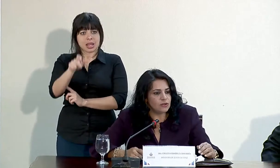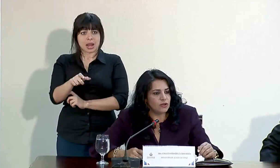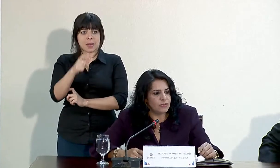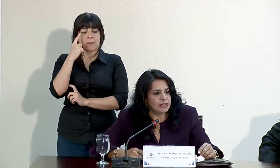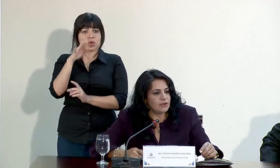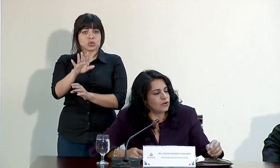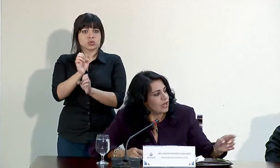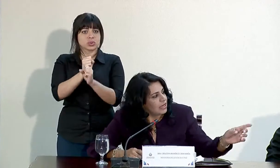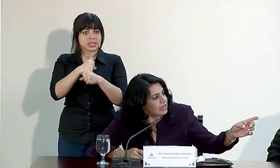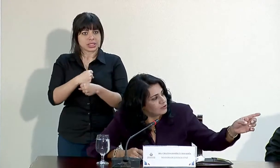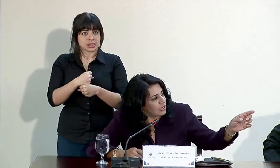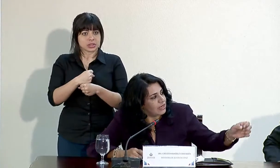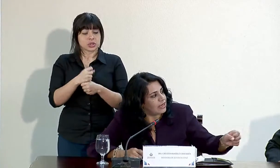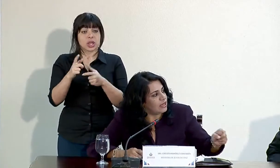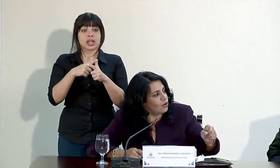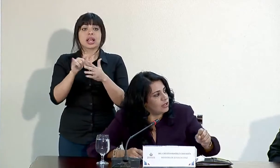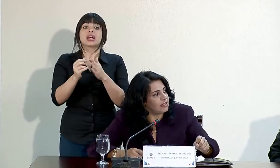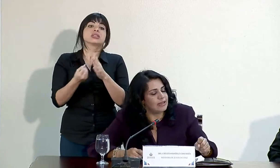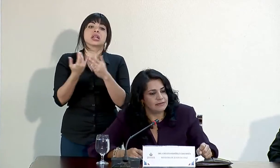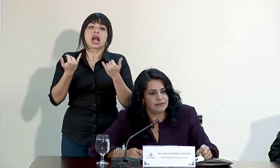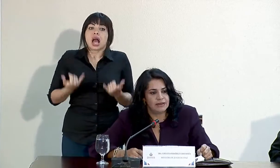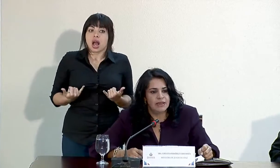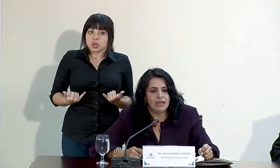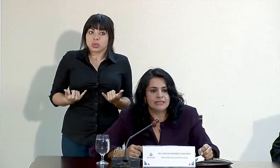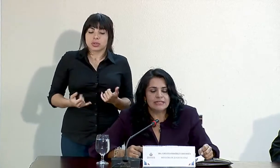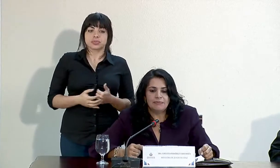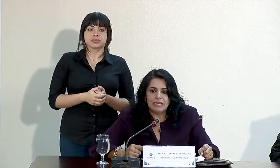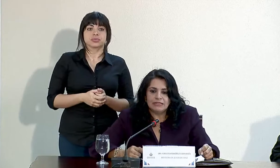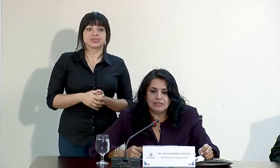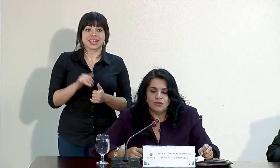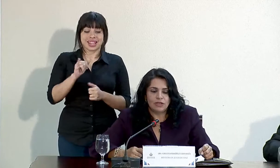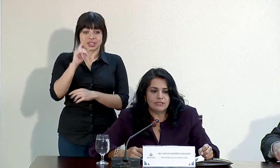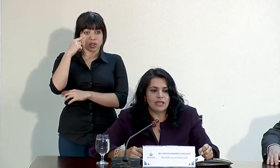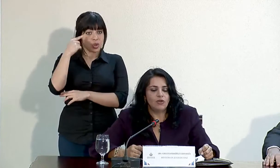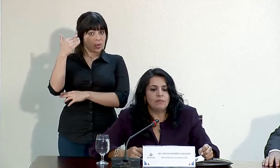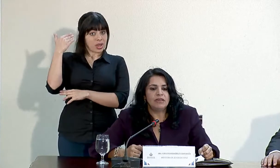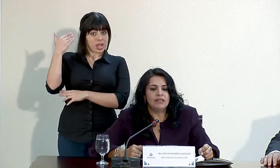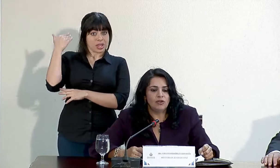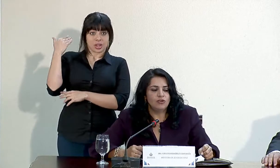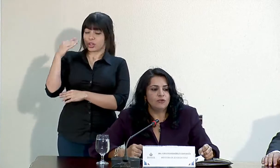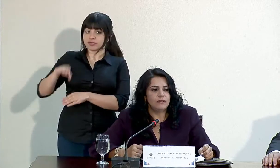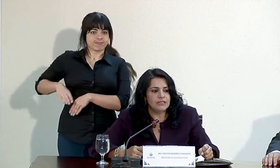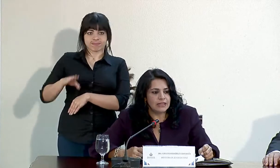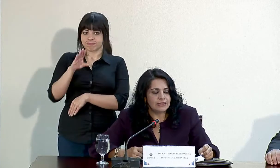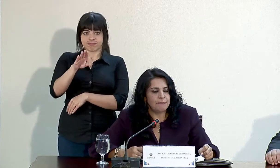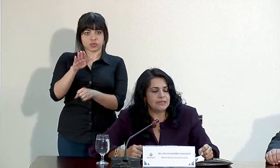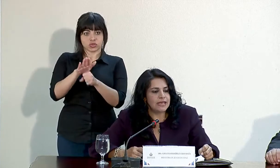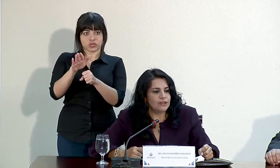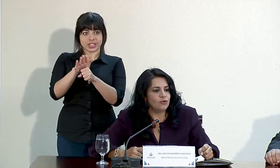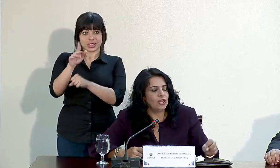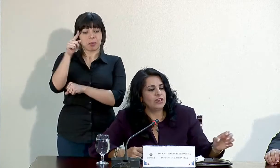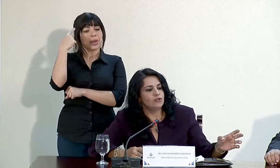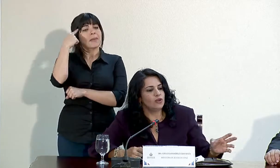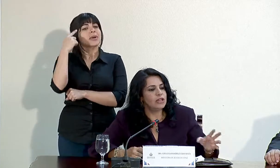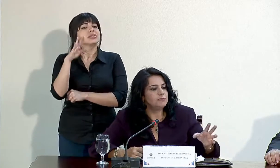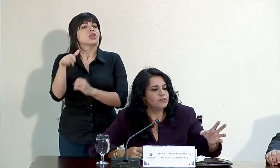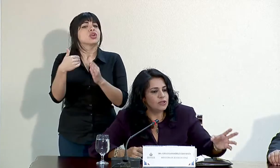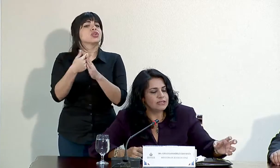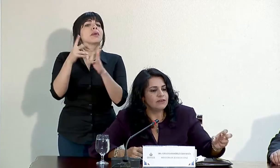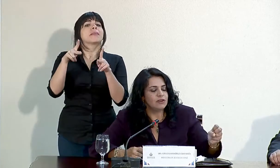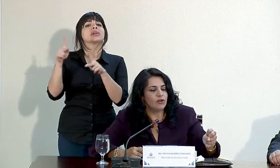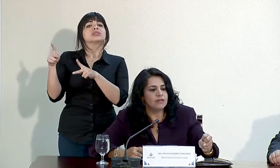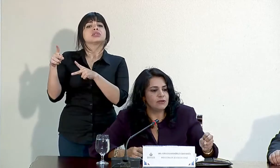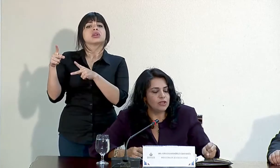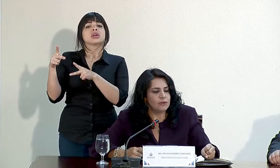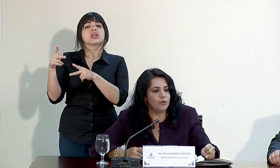por el hecho que cometieron. Y eso genera que hoy día esas administraciones que no invirtieron lo suficiente pensando en que todas las